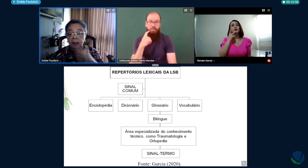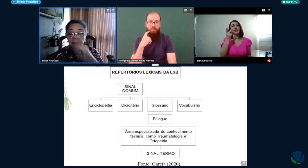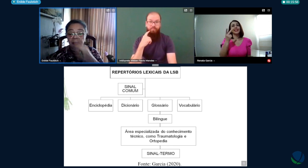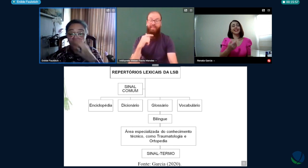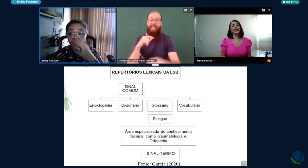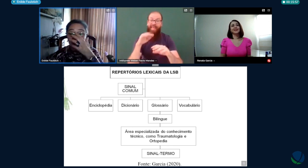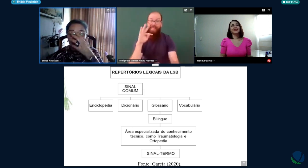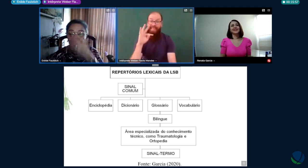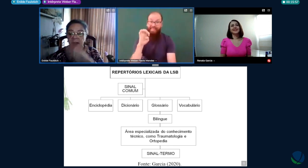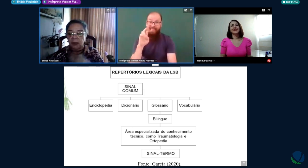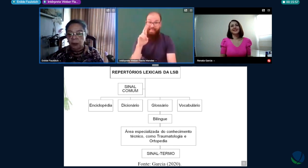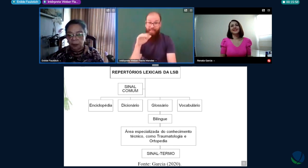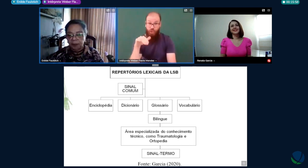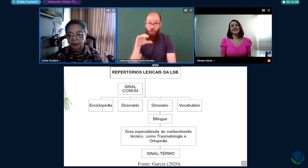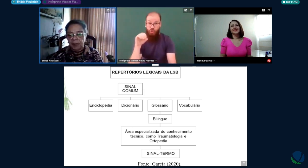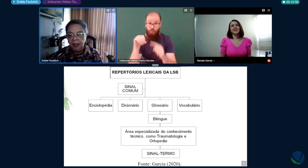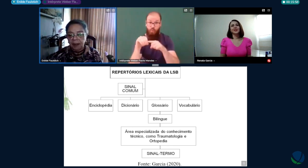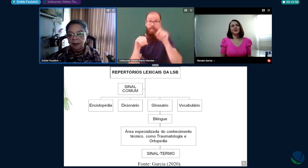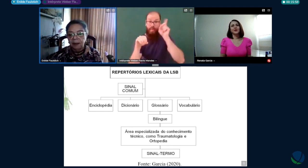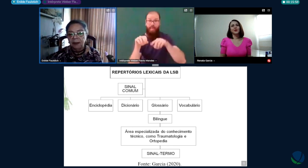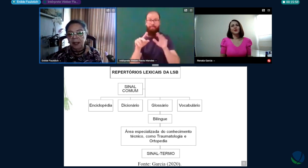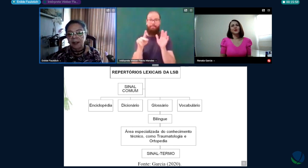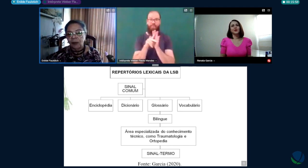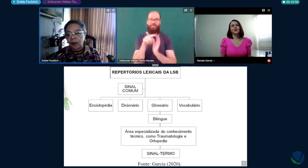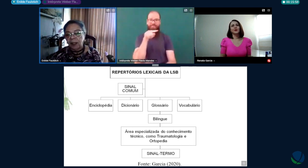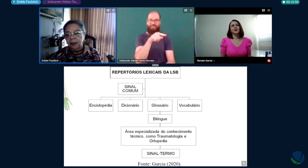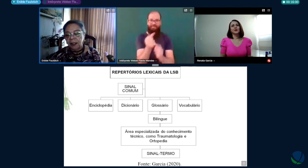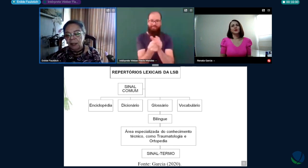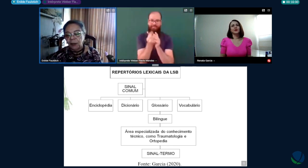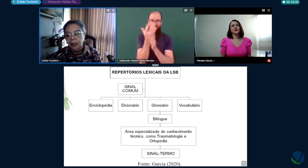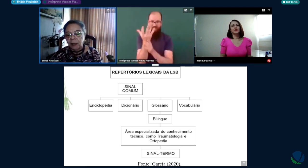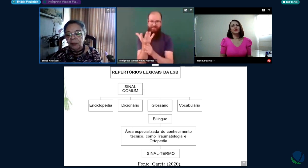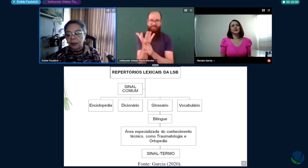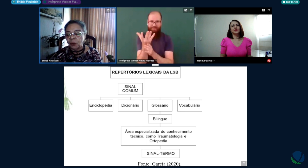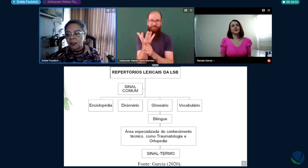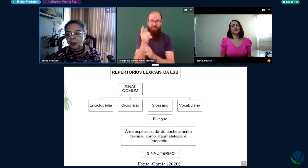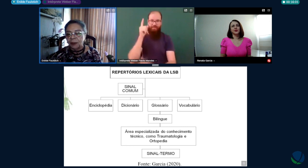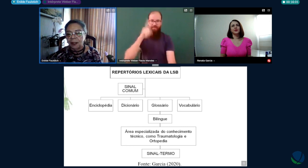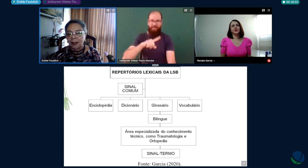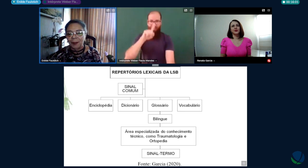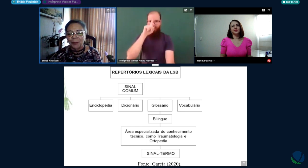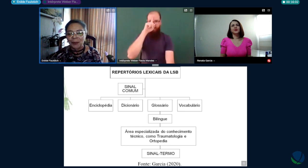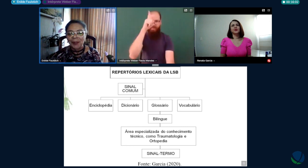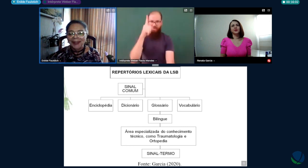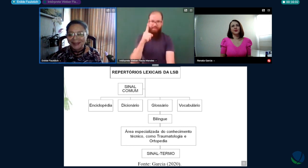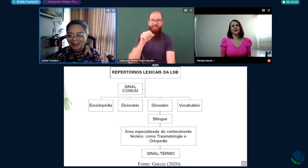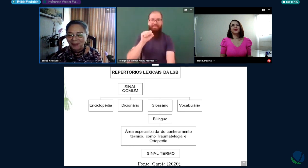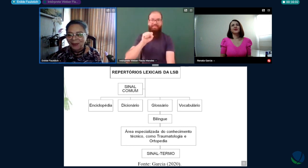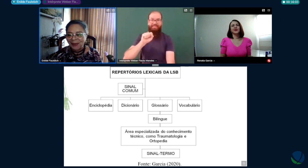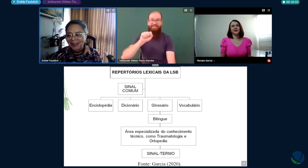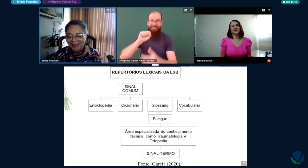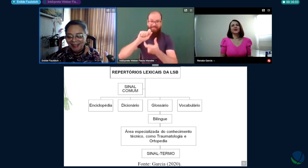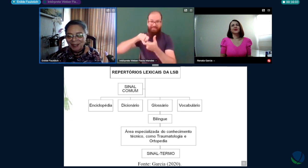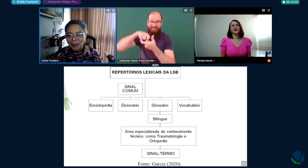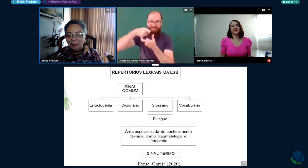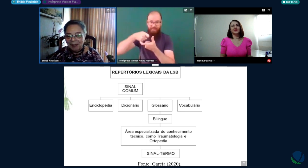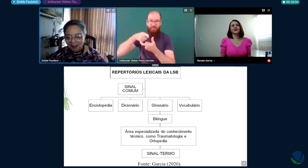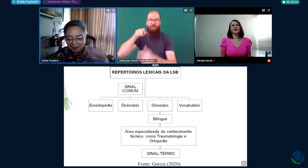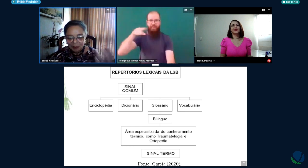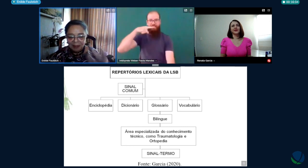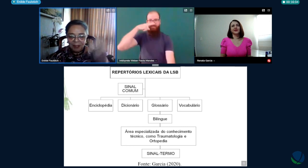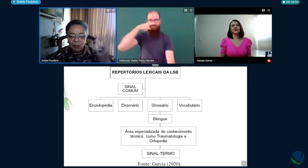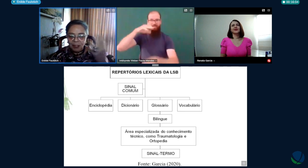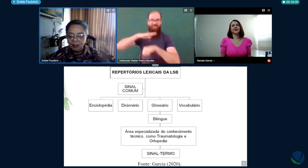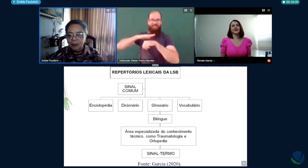propriedade desse sinal aí que ela criou, tá? E quem está falando aqui foi quem inventou sinal termo, tá bom? É só